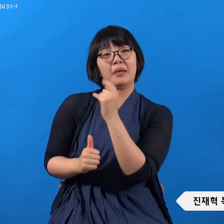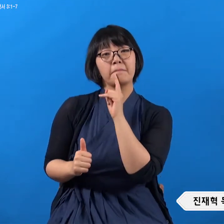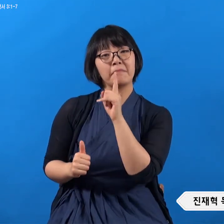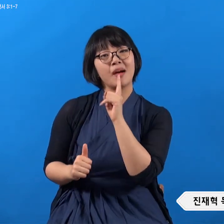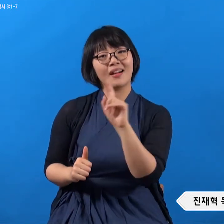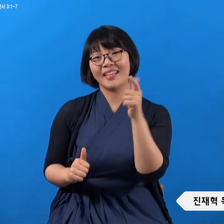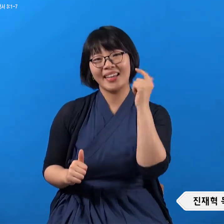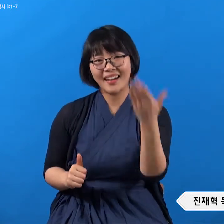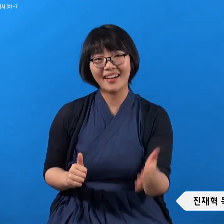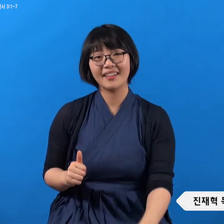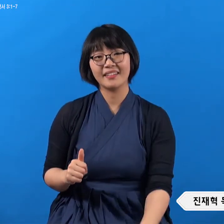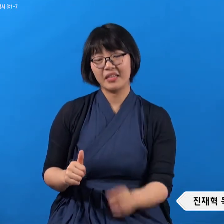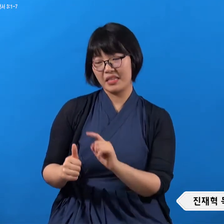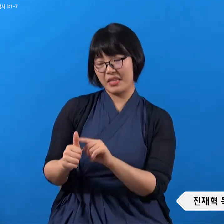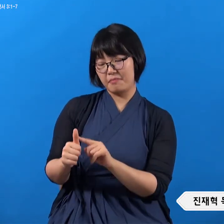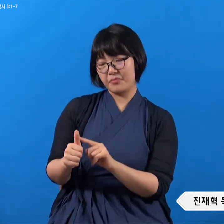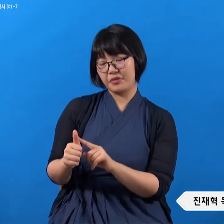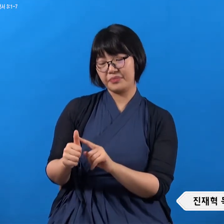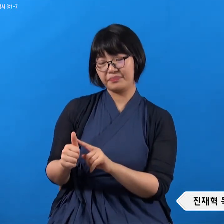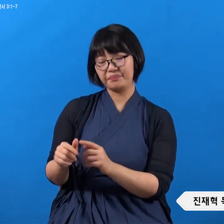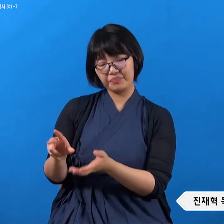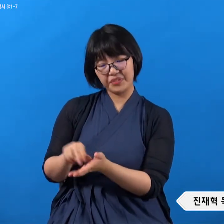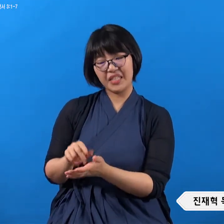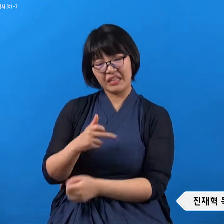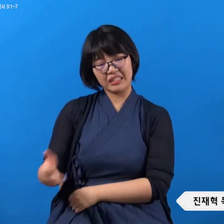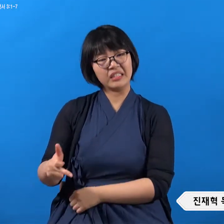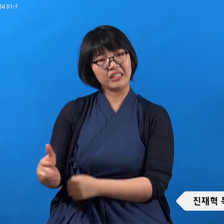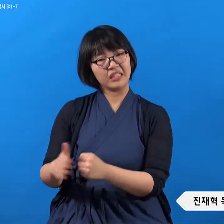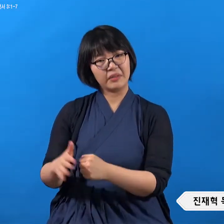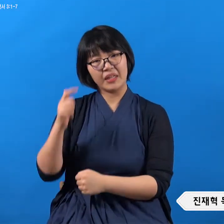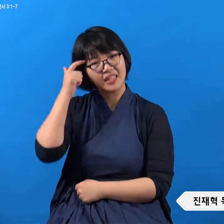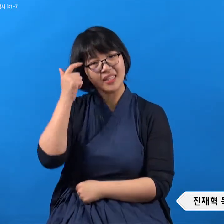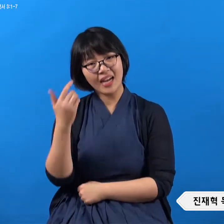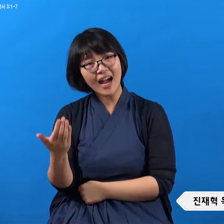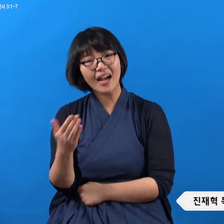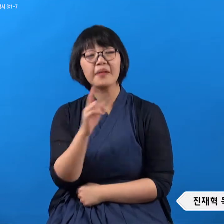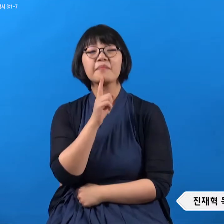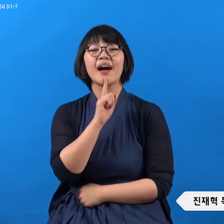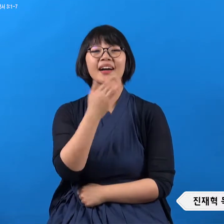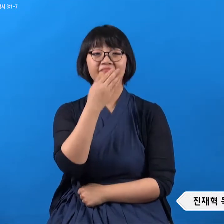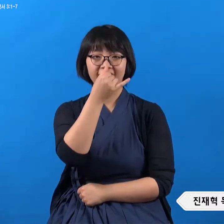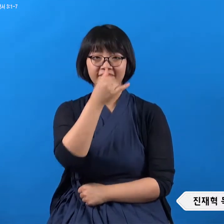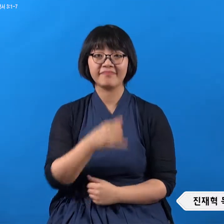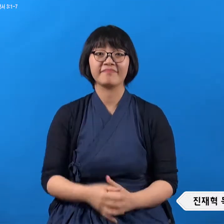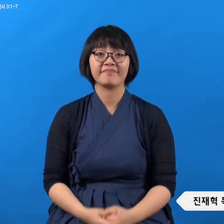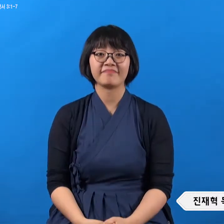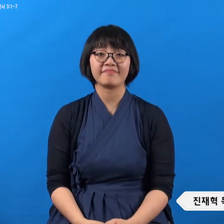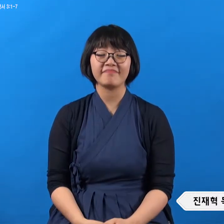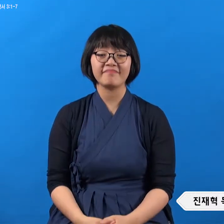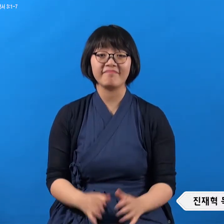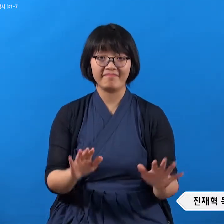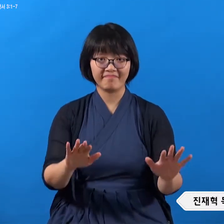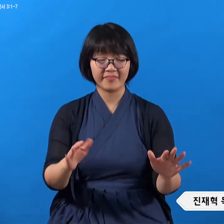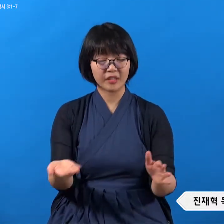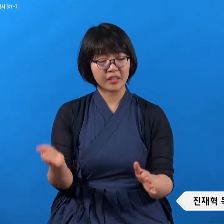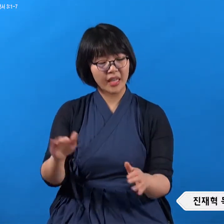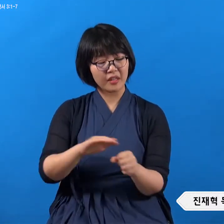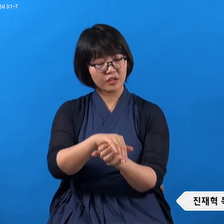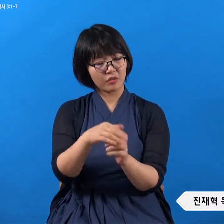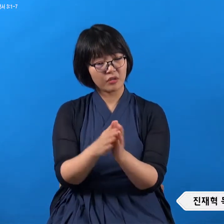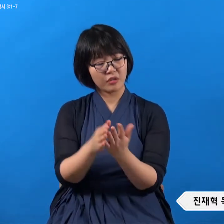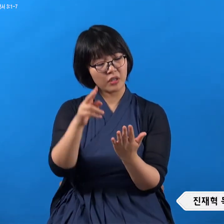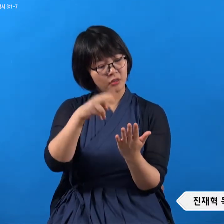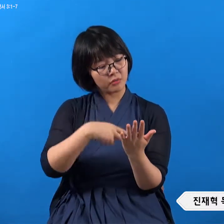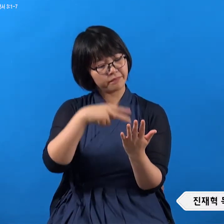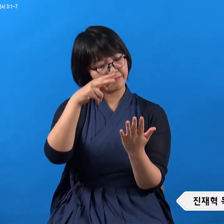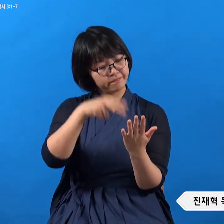문제가 무겁고 중요하기 때문이다 라고 이야기하기도 합니다. 그러나 하나님 말씀을